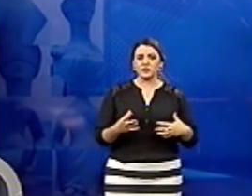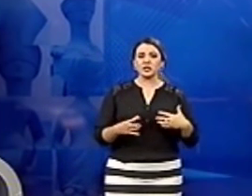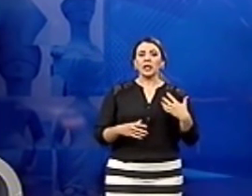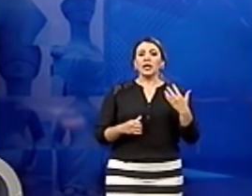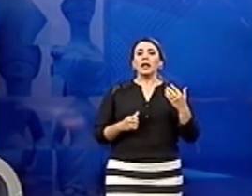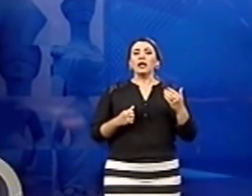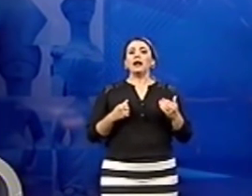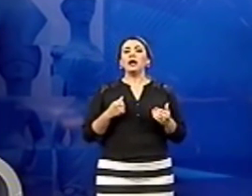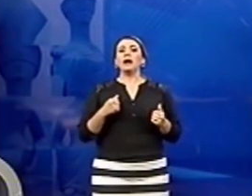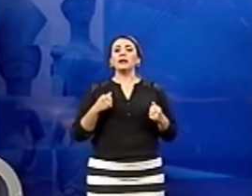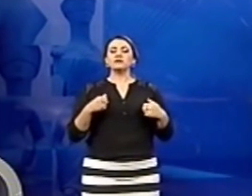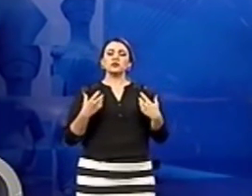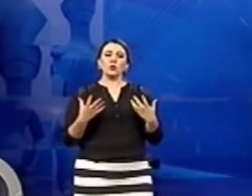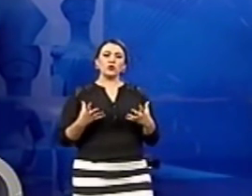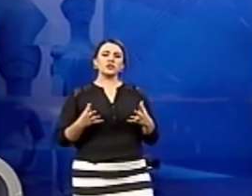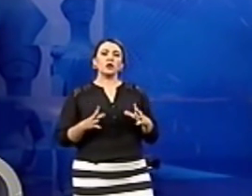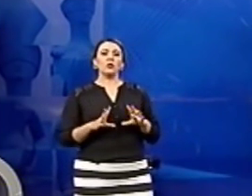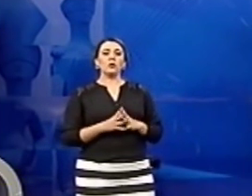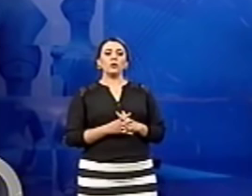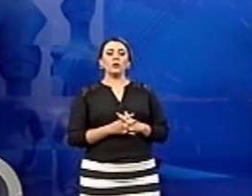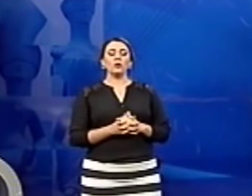Posteriormente, surge